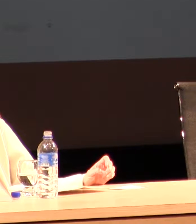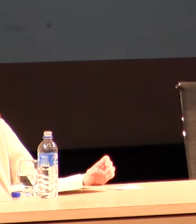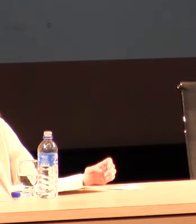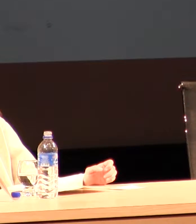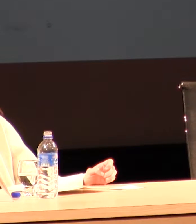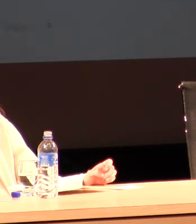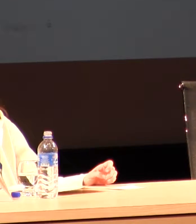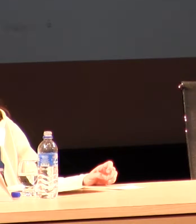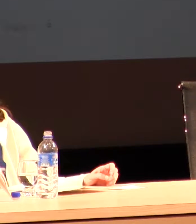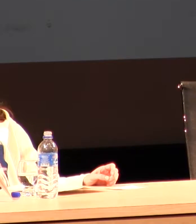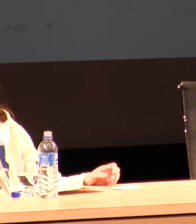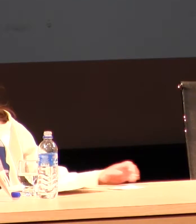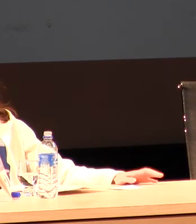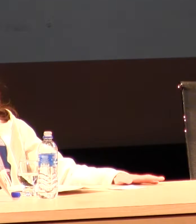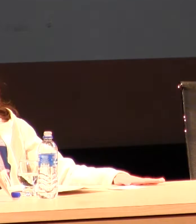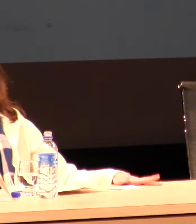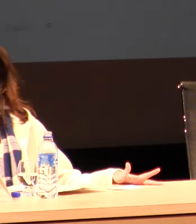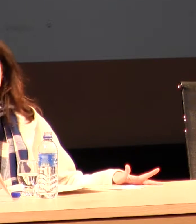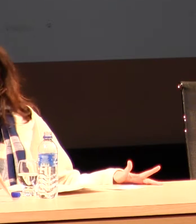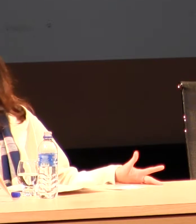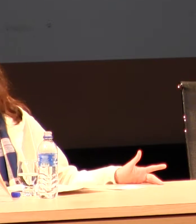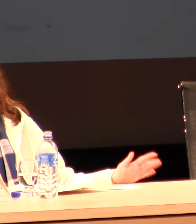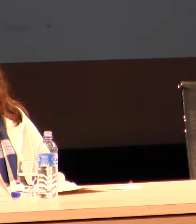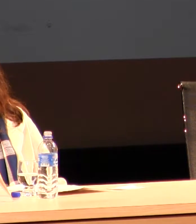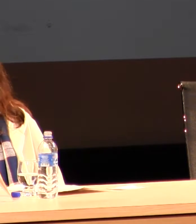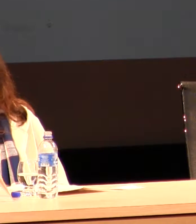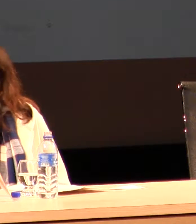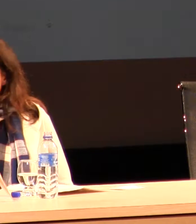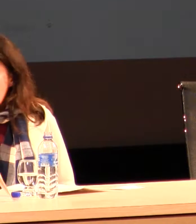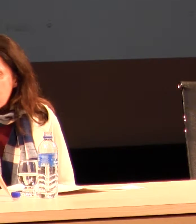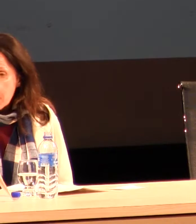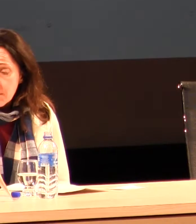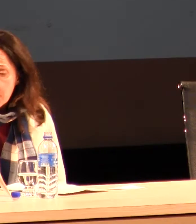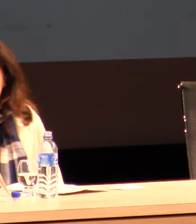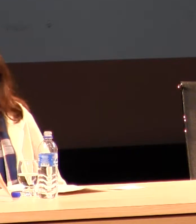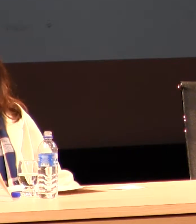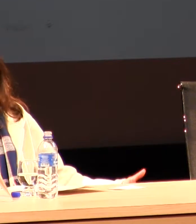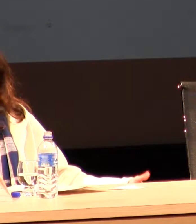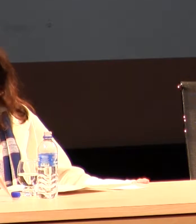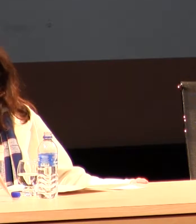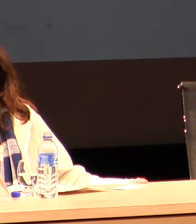fiquei quase que chorei ao subir aqui a escada e eu vou aproveitar para